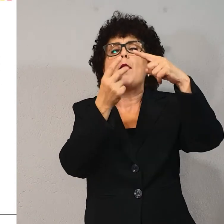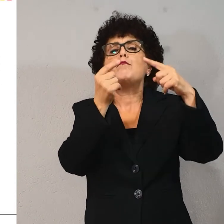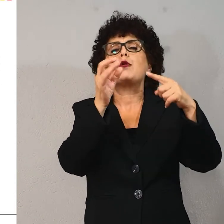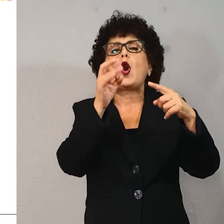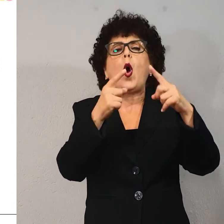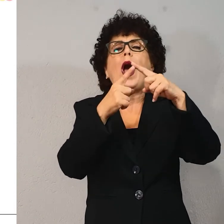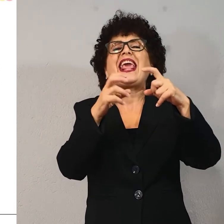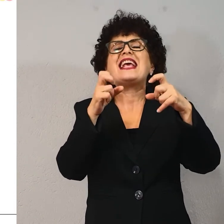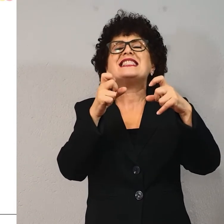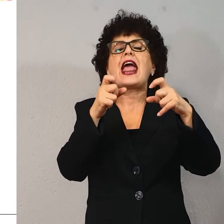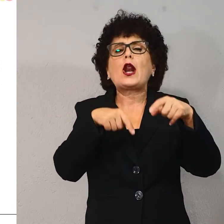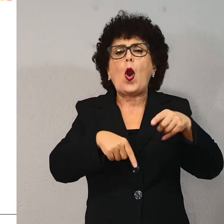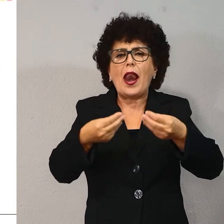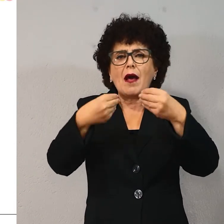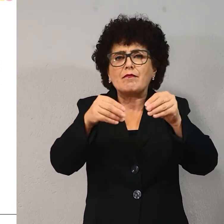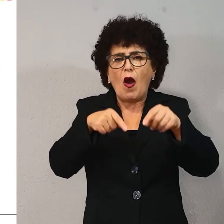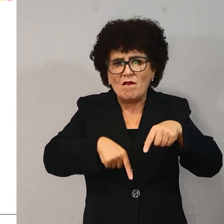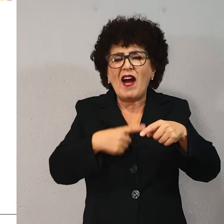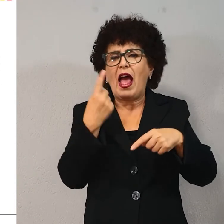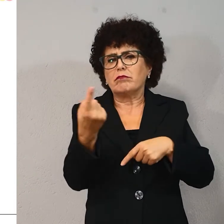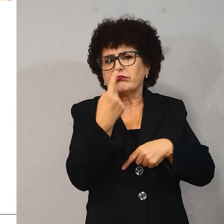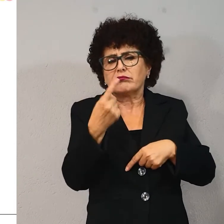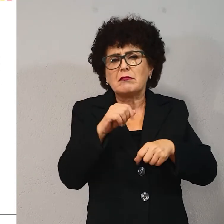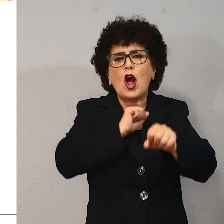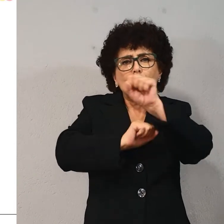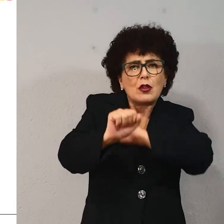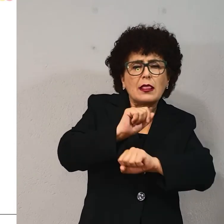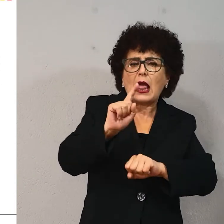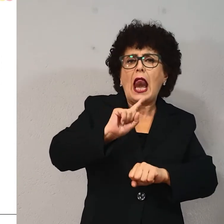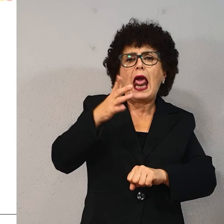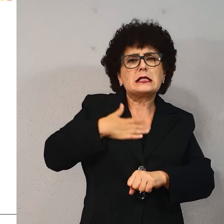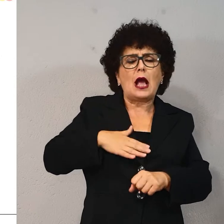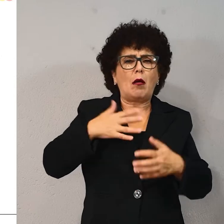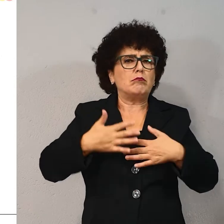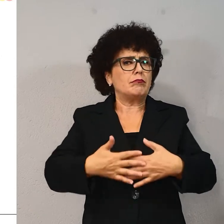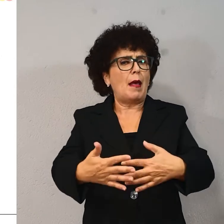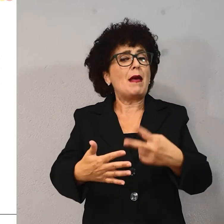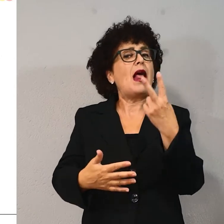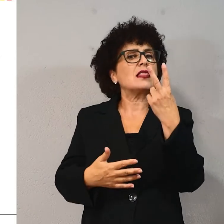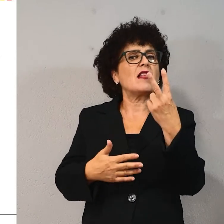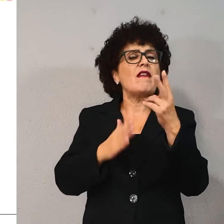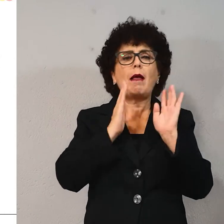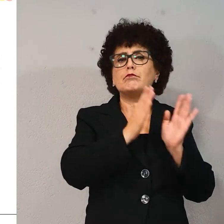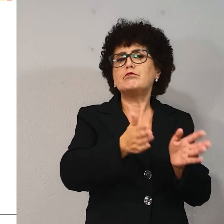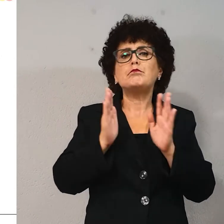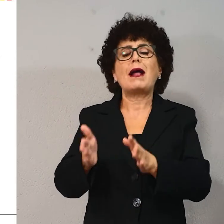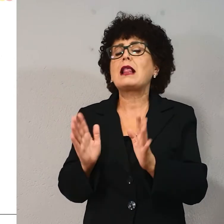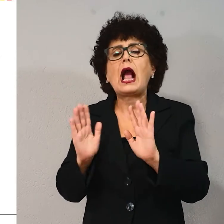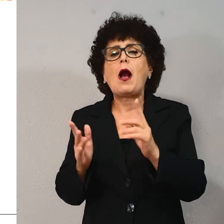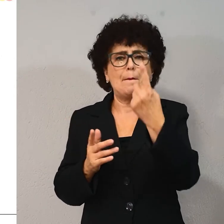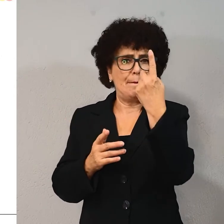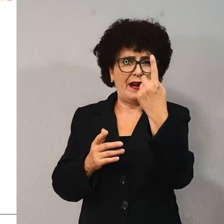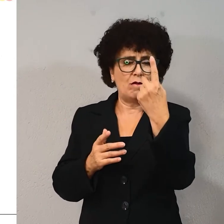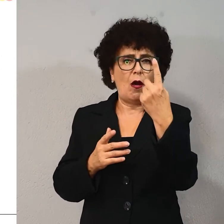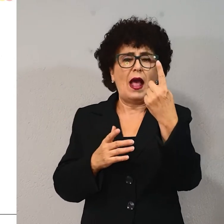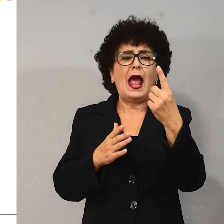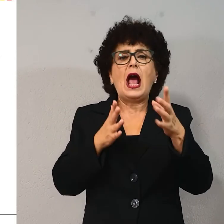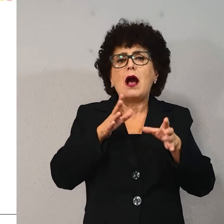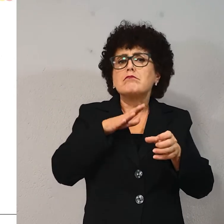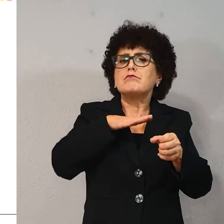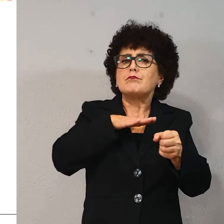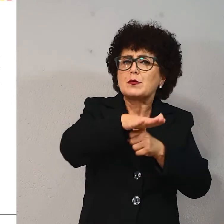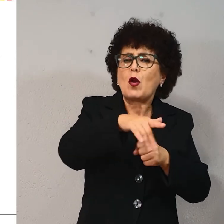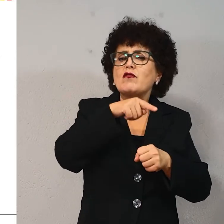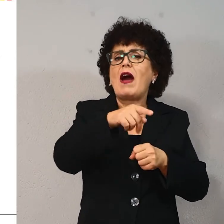прогестерон. Хормонската спирала штити од непланирана бременост на два начини. Прво, механички